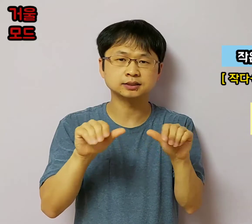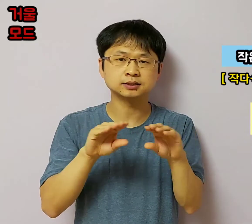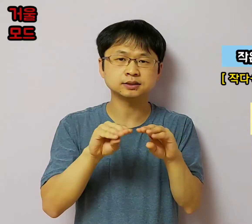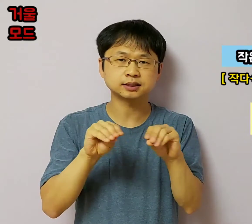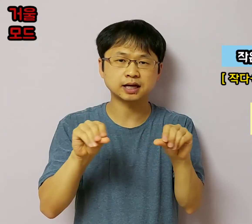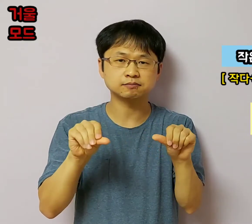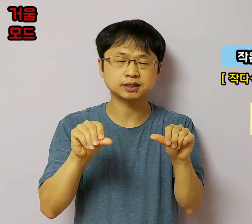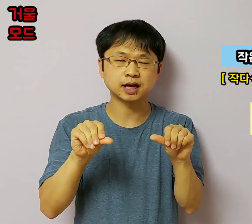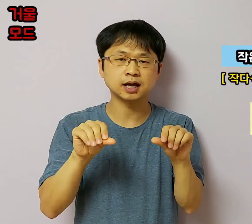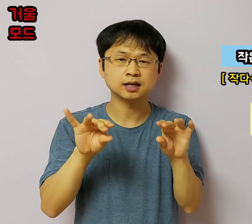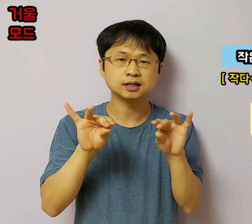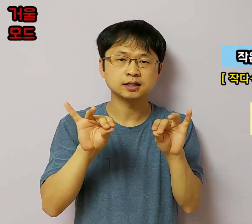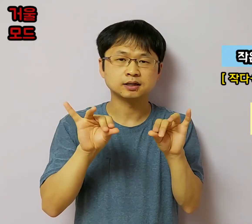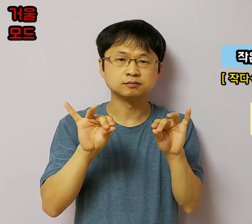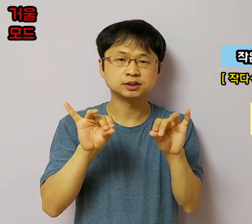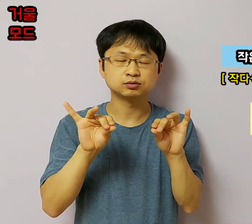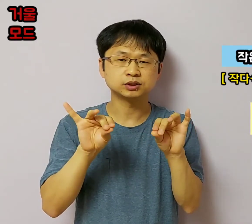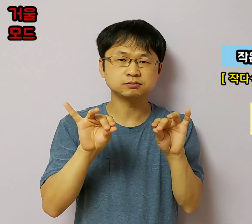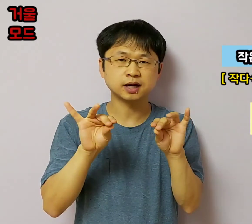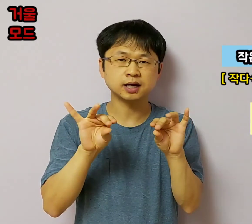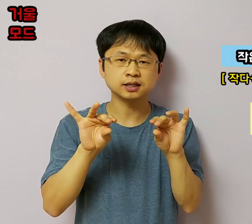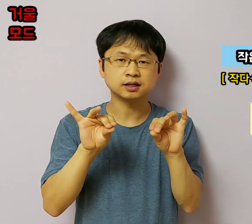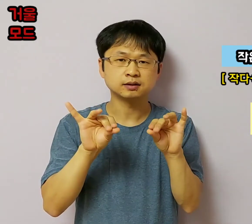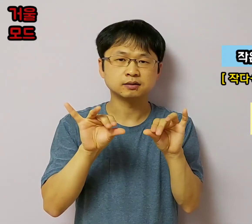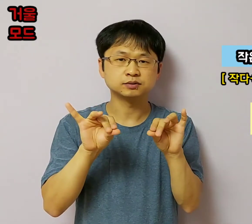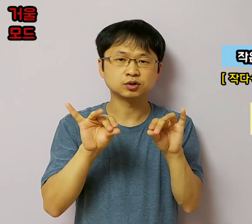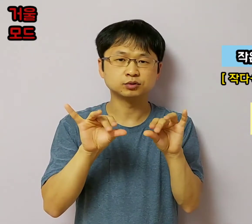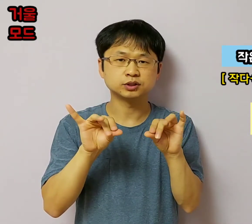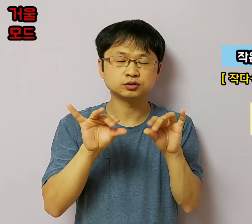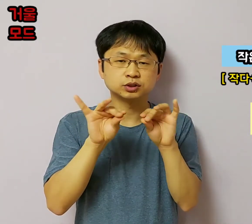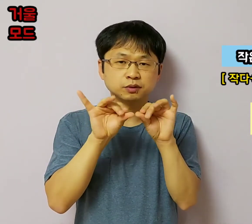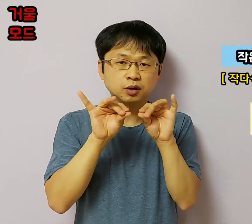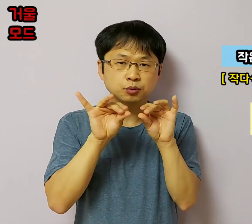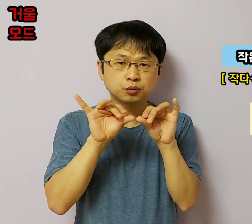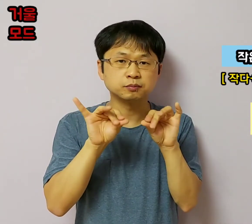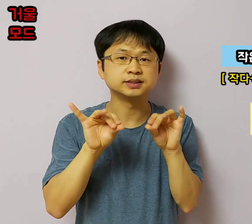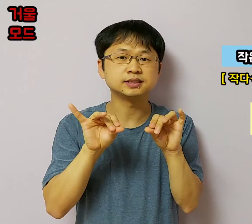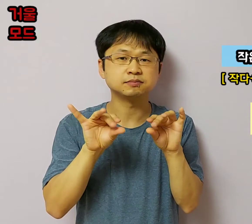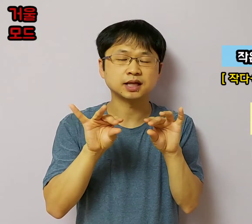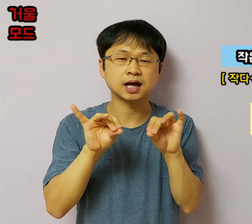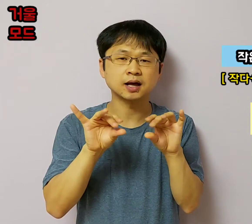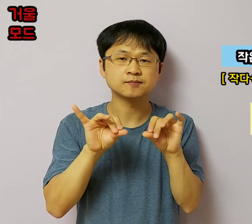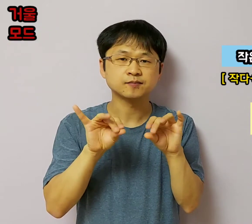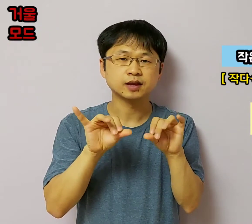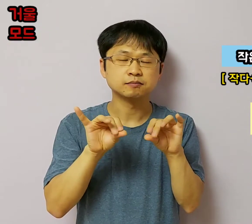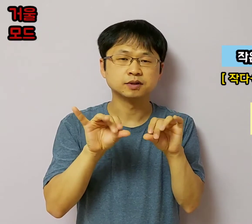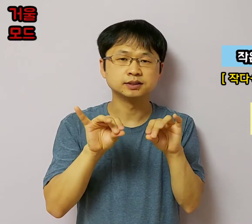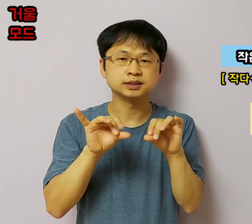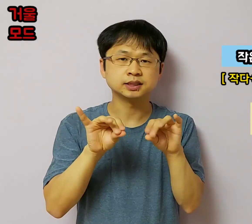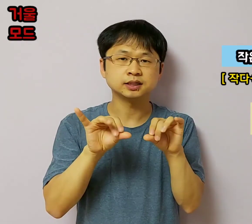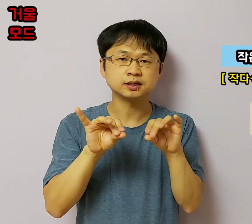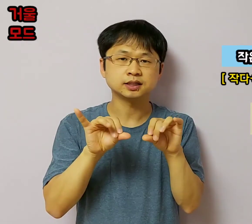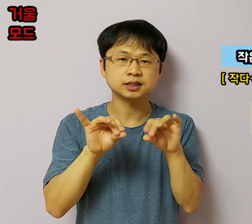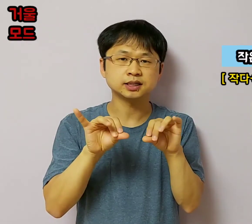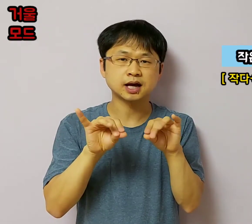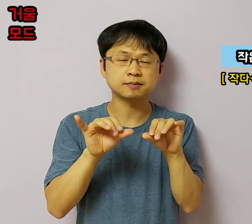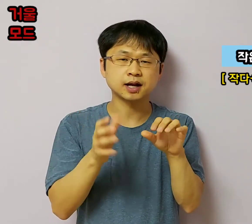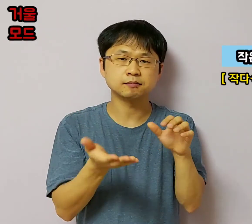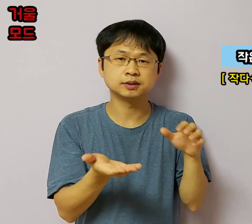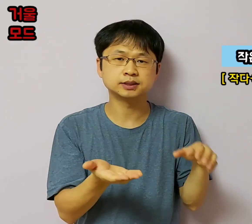흙, 땅입니다. 검지 중지만 엄지로 문질러 주시면 먼지입니다. 먼지 낀 카메라,